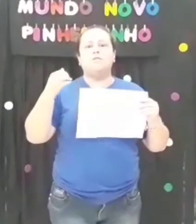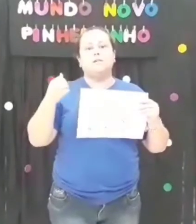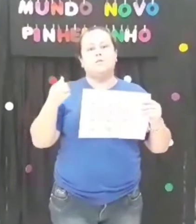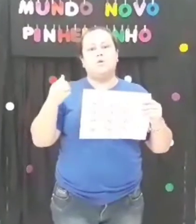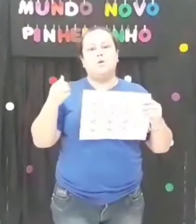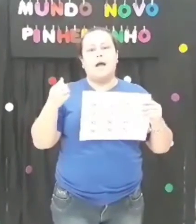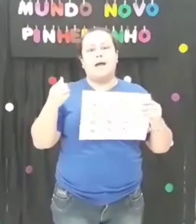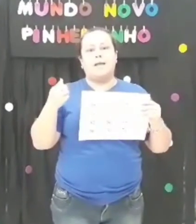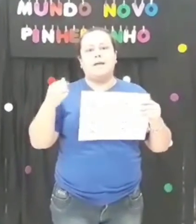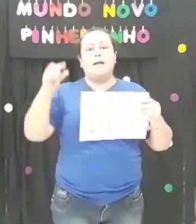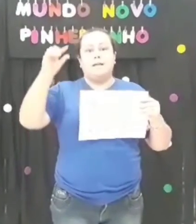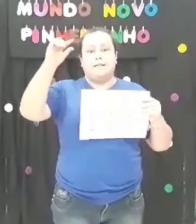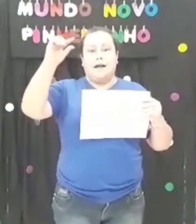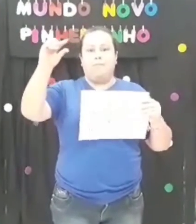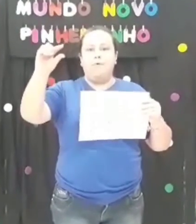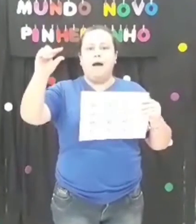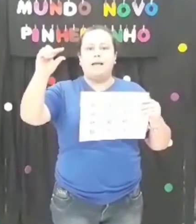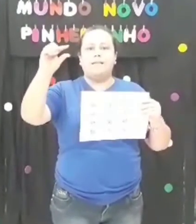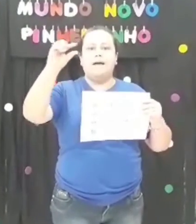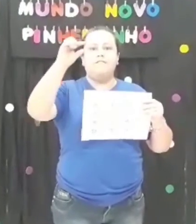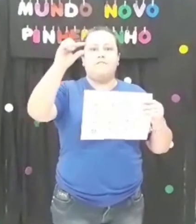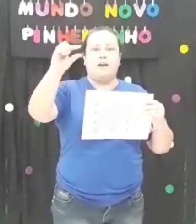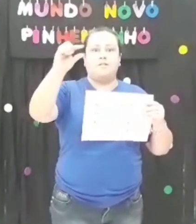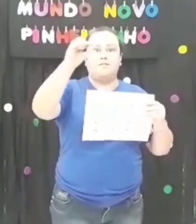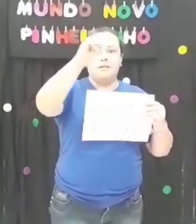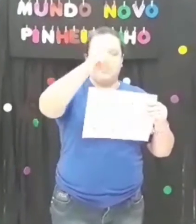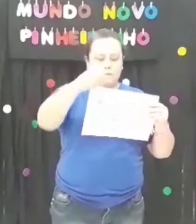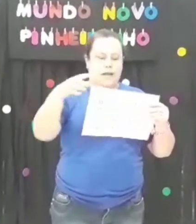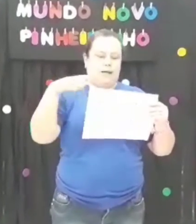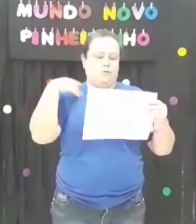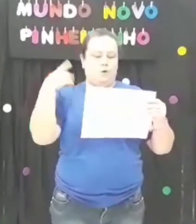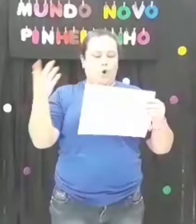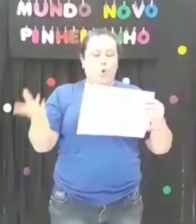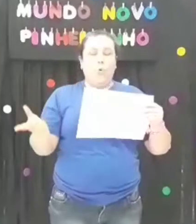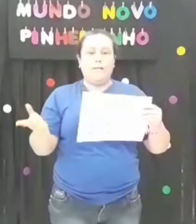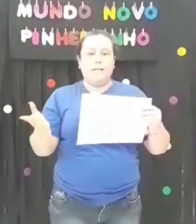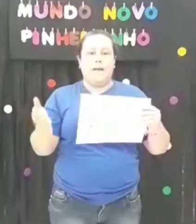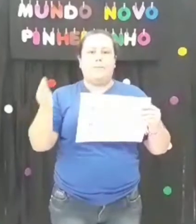vocês colocarem tabuada versus resultado. Um exemplo,